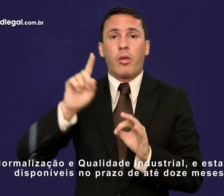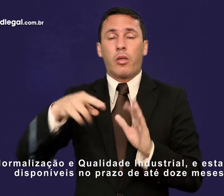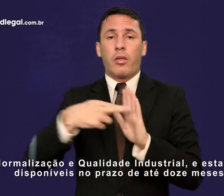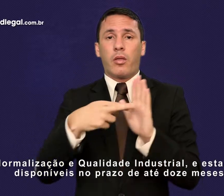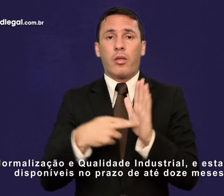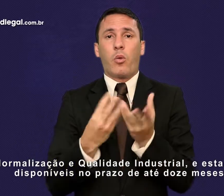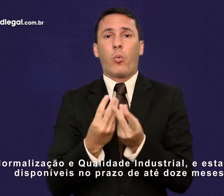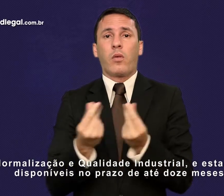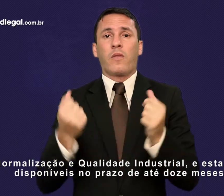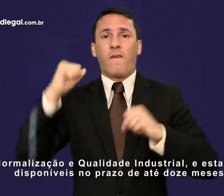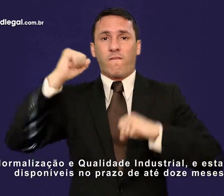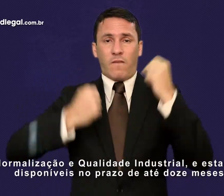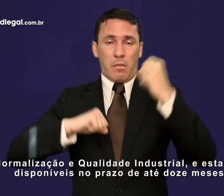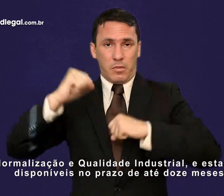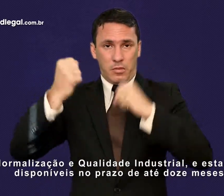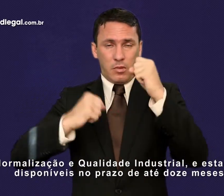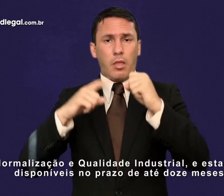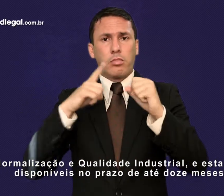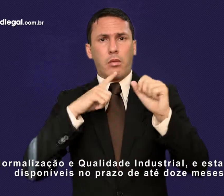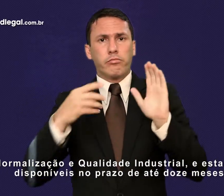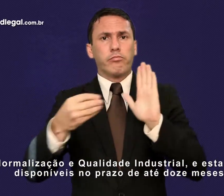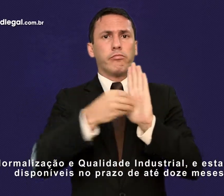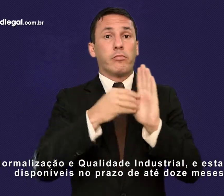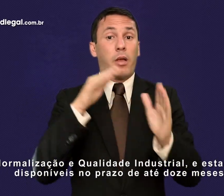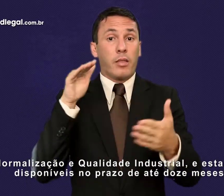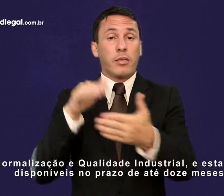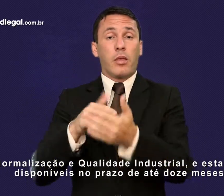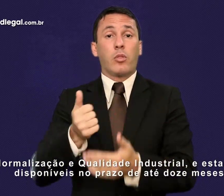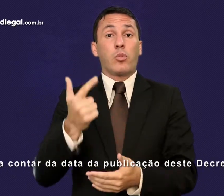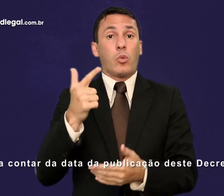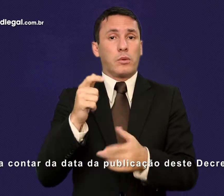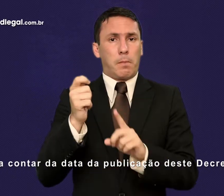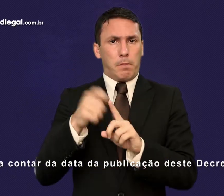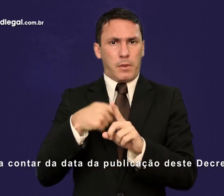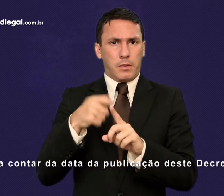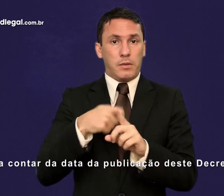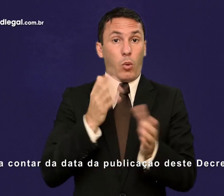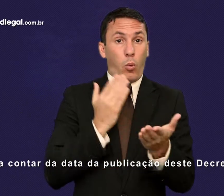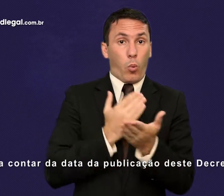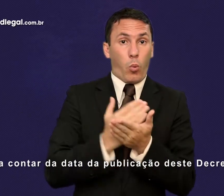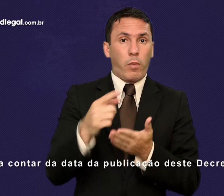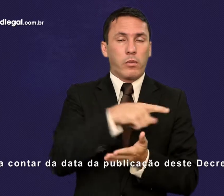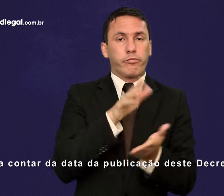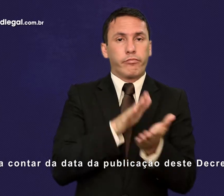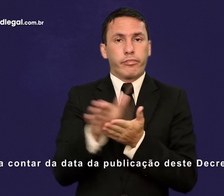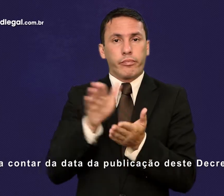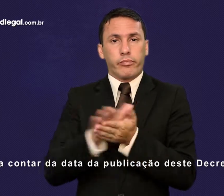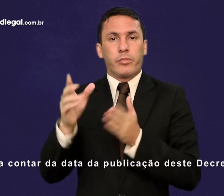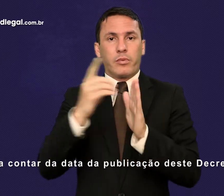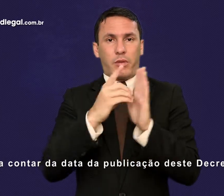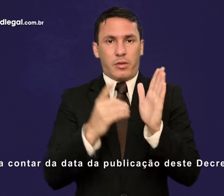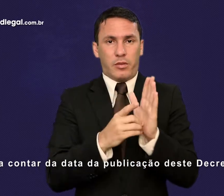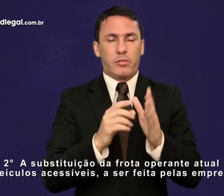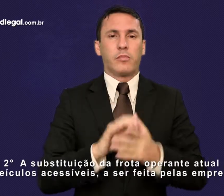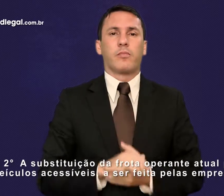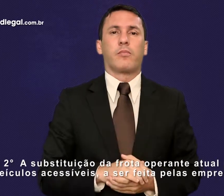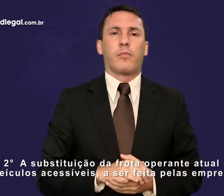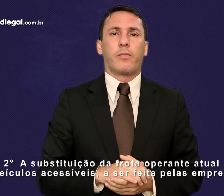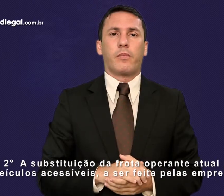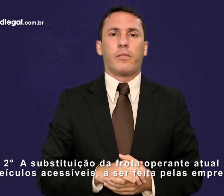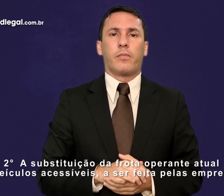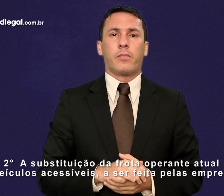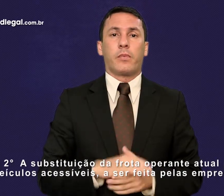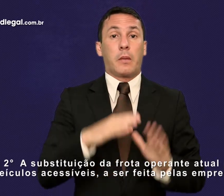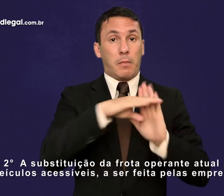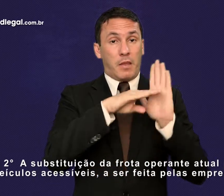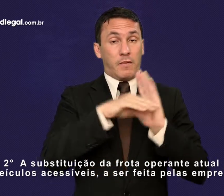e Qualidade Industrial e estarão disponíveis no prazo de até 12 meses a contar da data da publicação deste decreto.